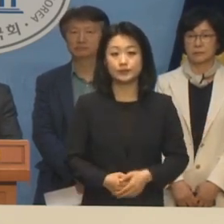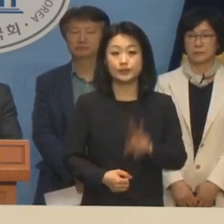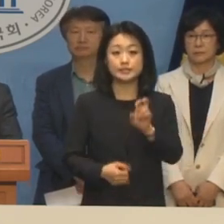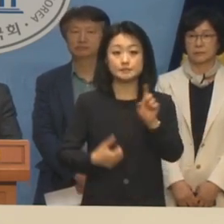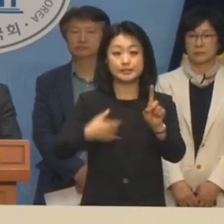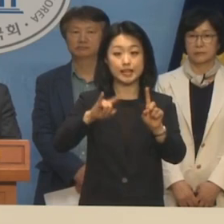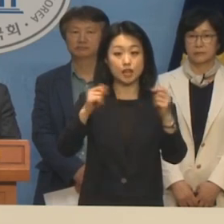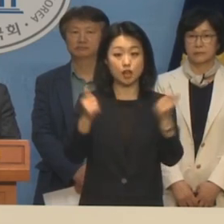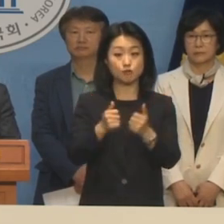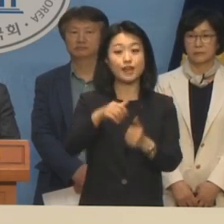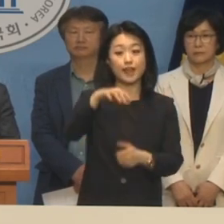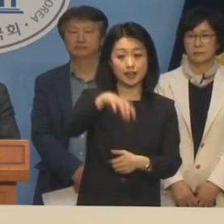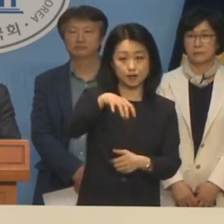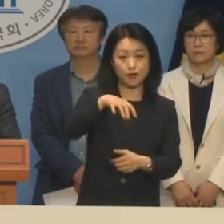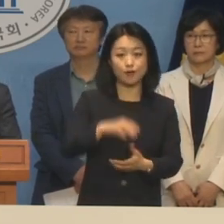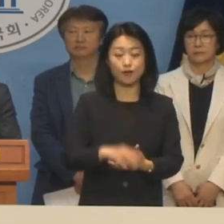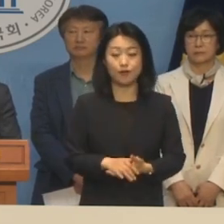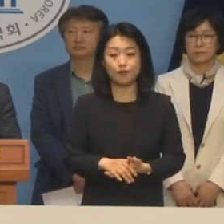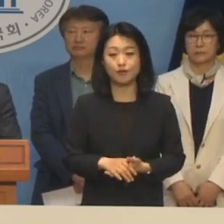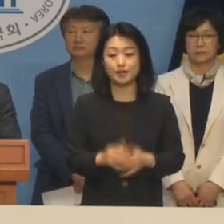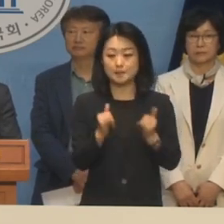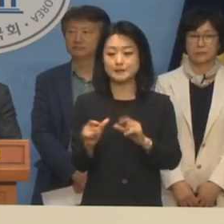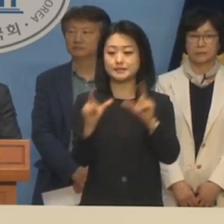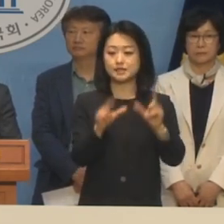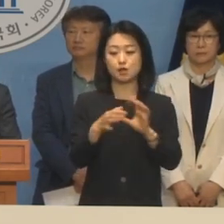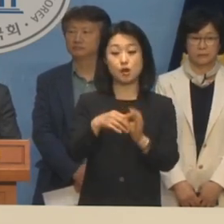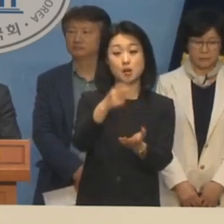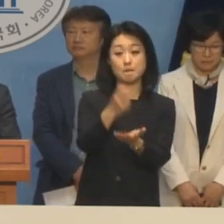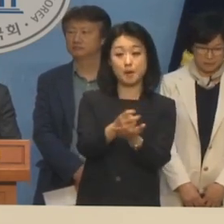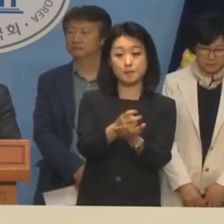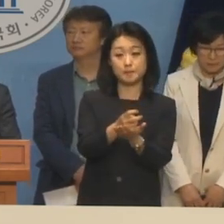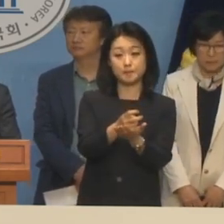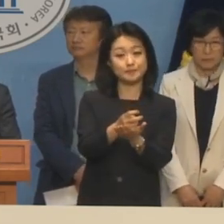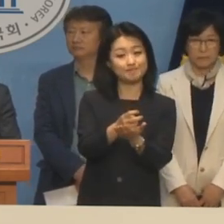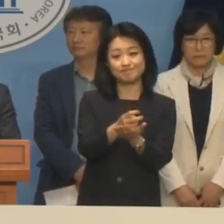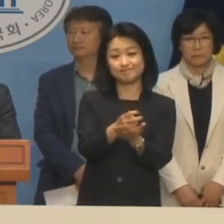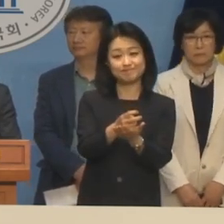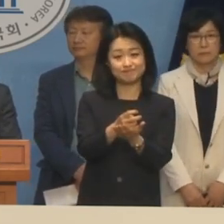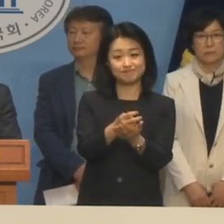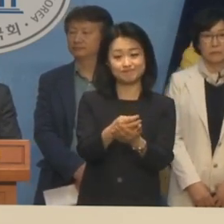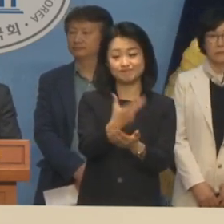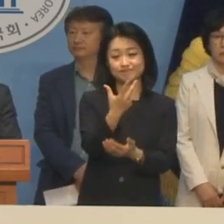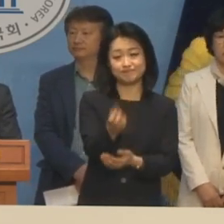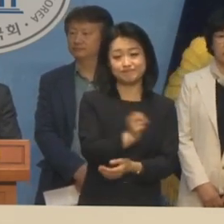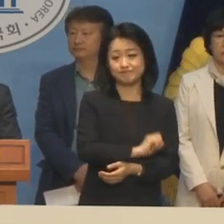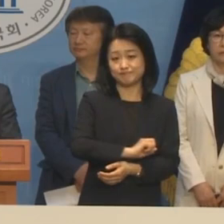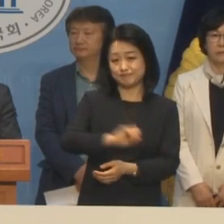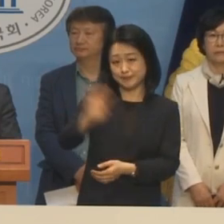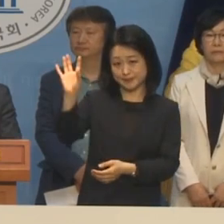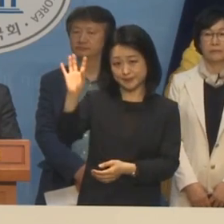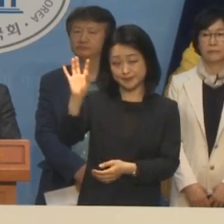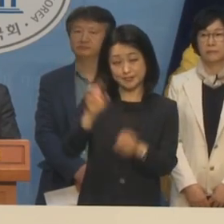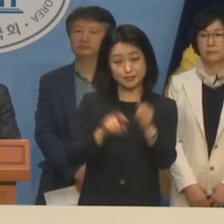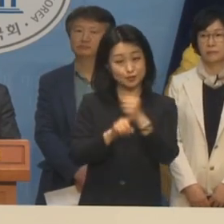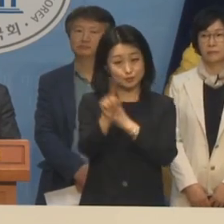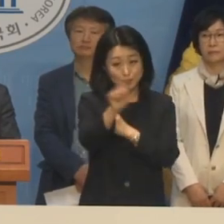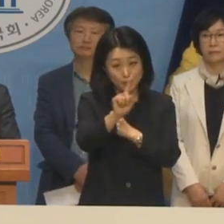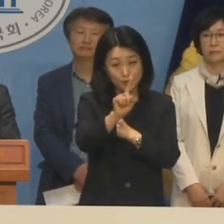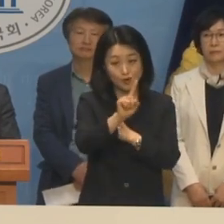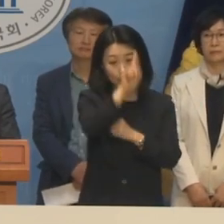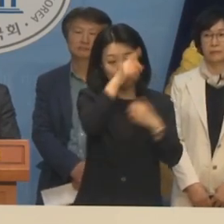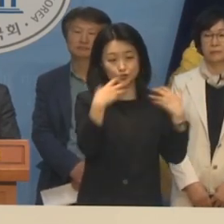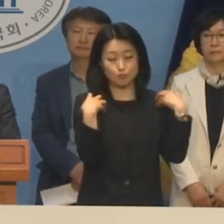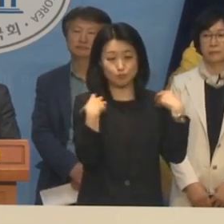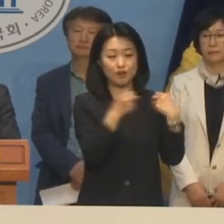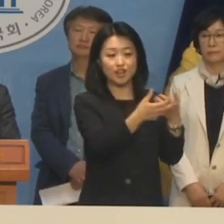21대 국회에서 수많은 민생 법안들이 빛을 보지 못하고 폐기된 결정적인 이유, 바로 정부